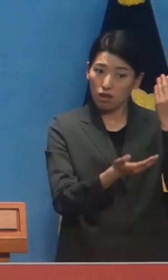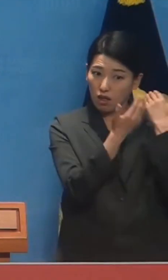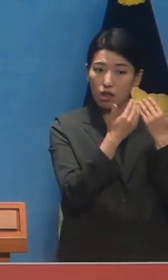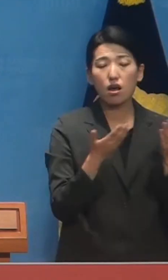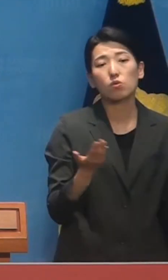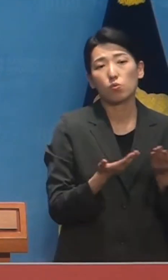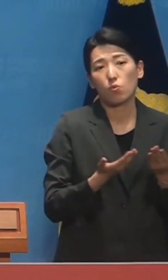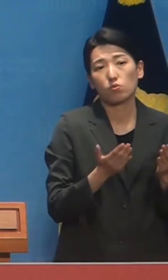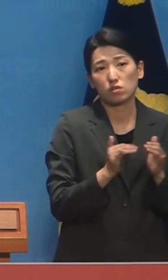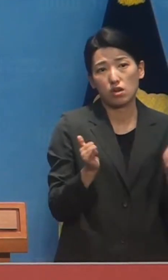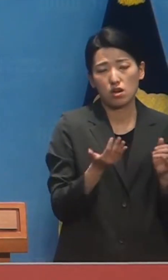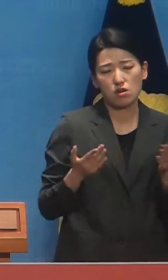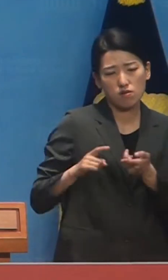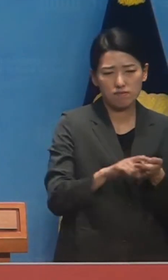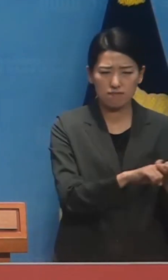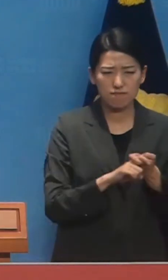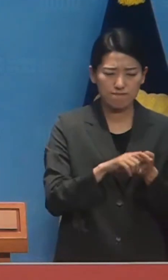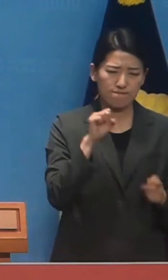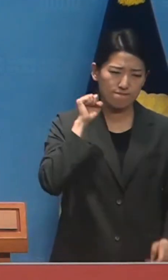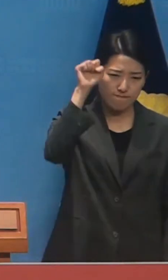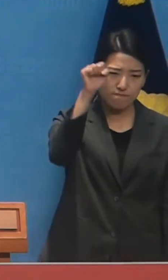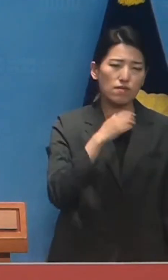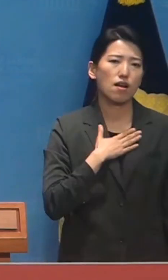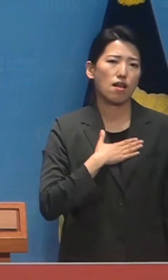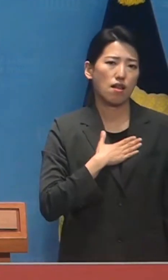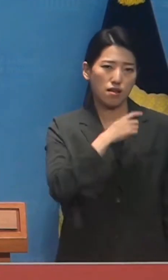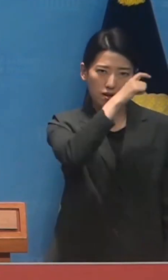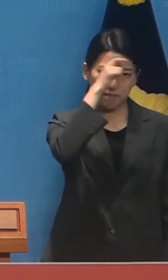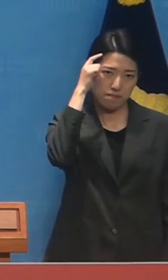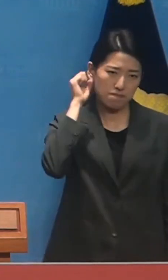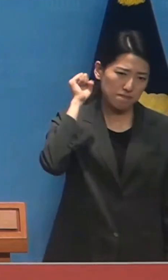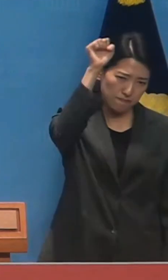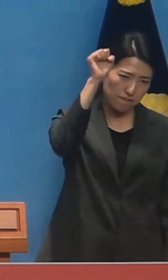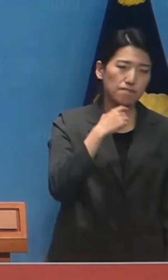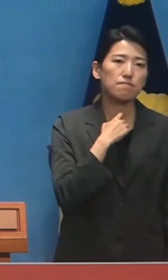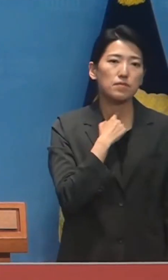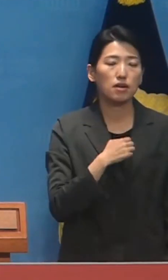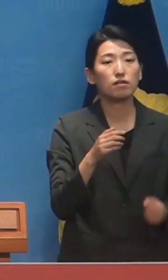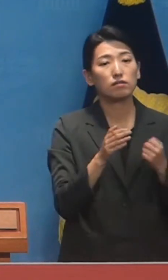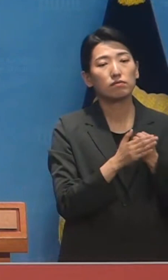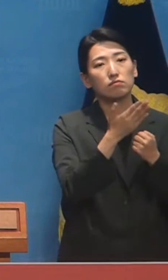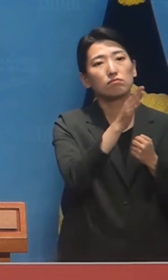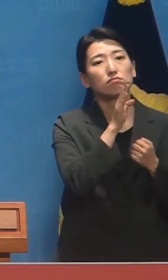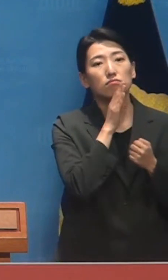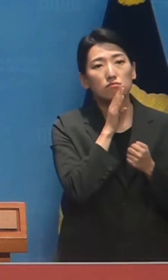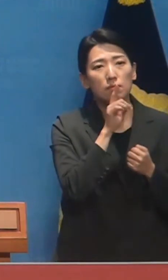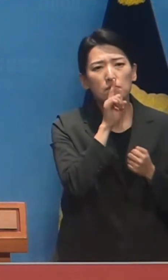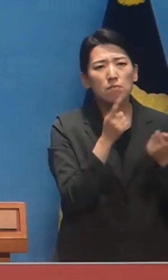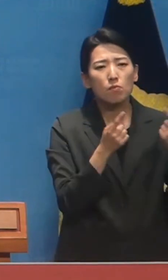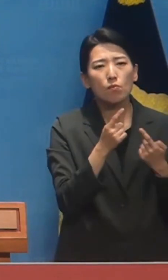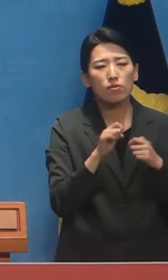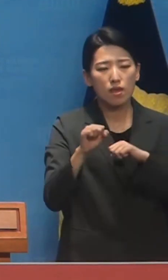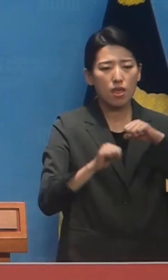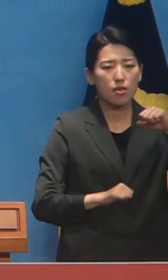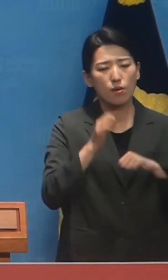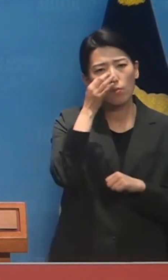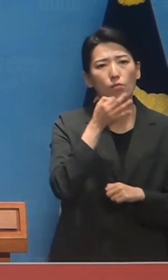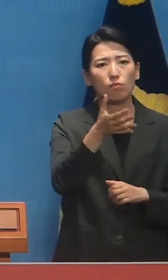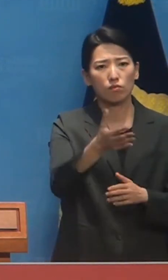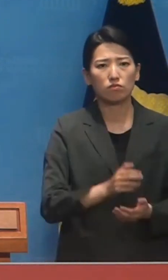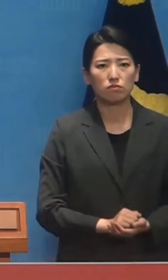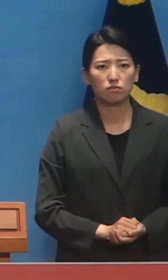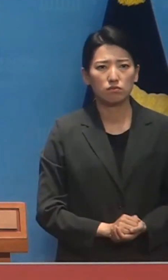직접 살아온 사람입니다. 노동의 가치를 말이 아니라 삶으로 증명해온 그는 청년의